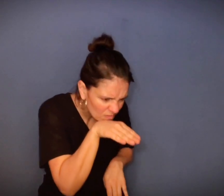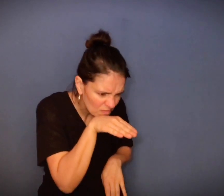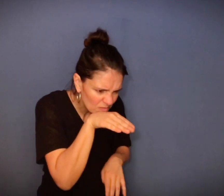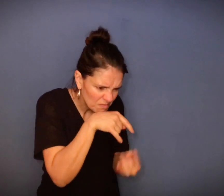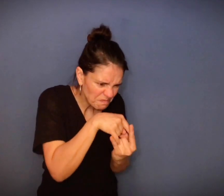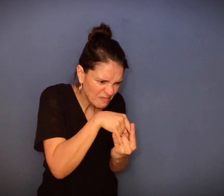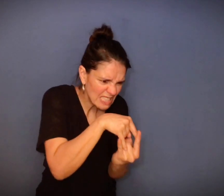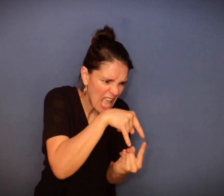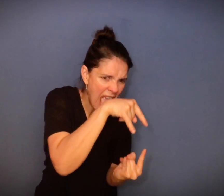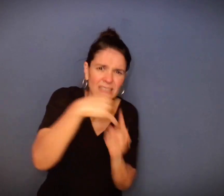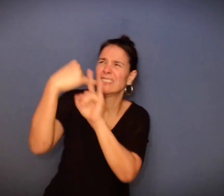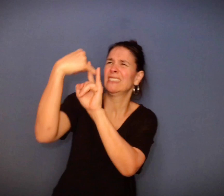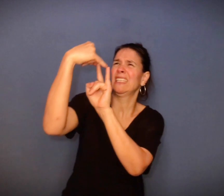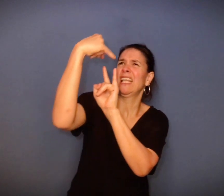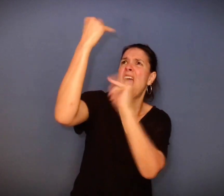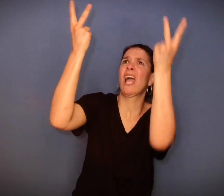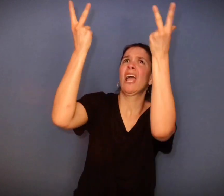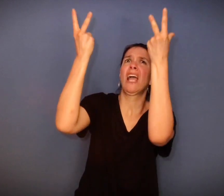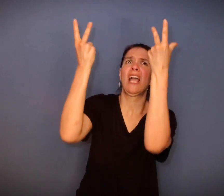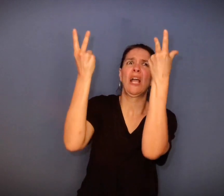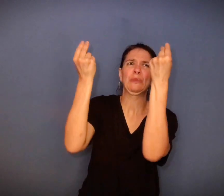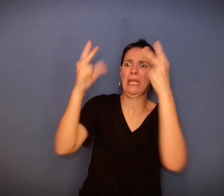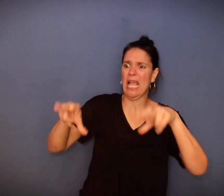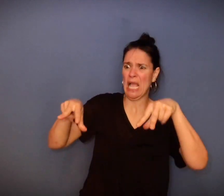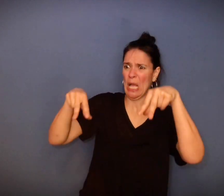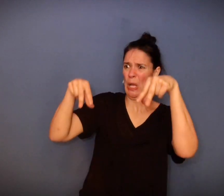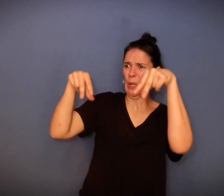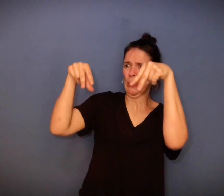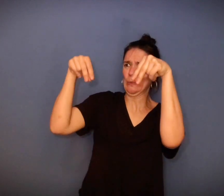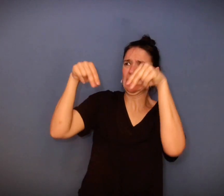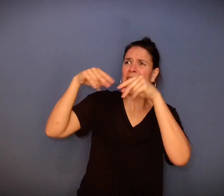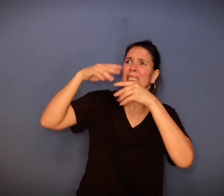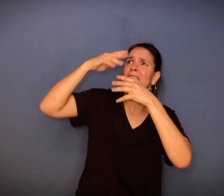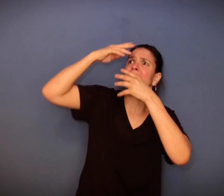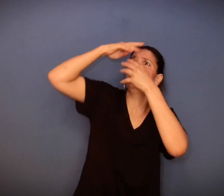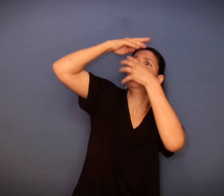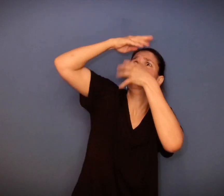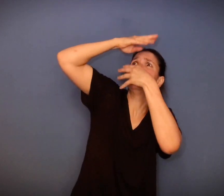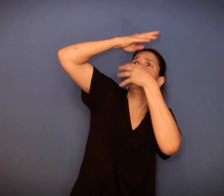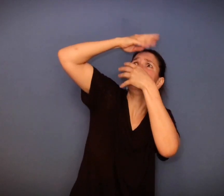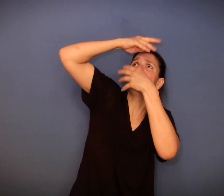surgit devant lui. Le chien approcha sa gueule, montra ses crocs pointus